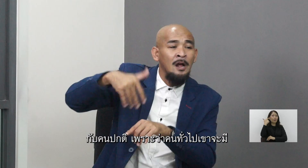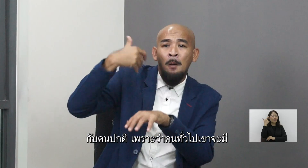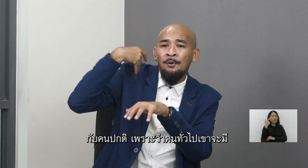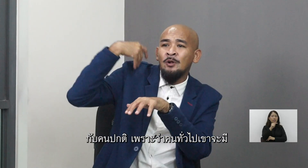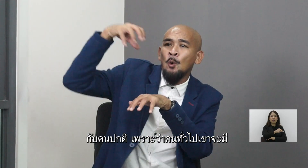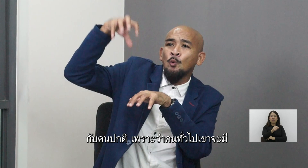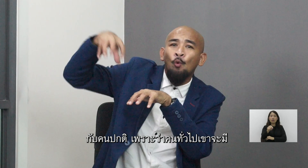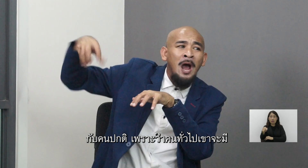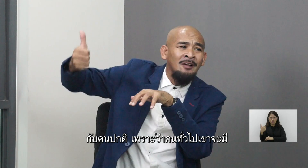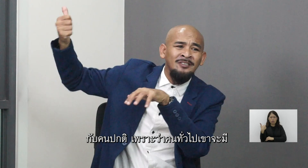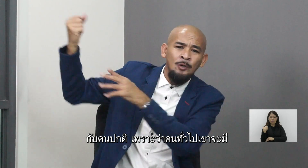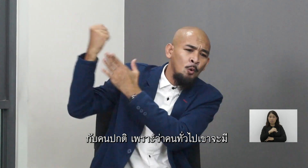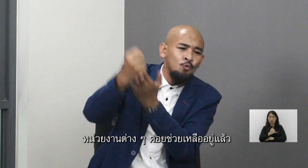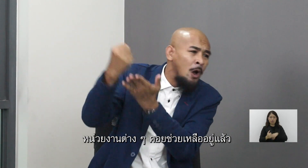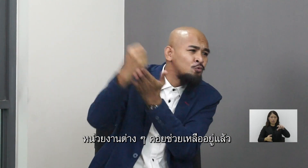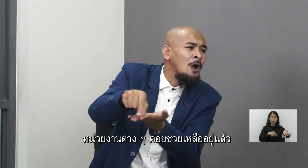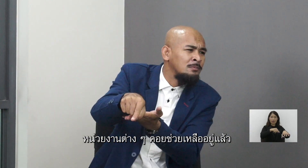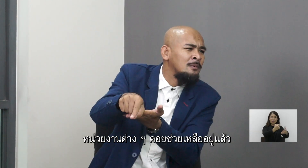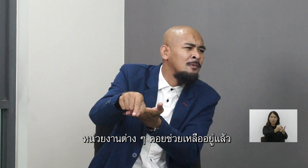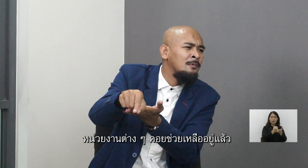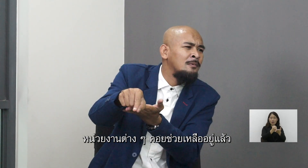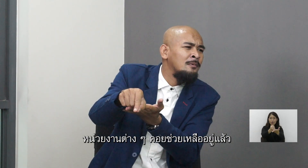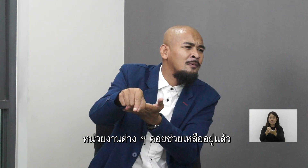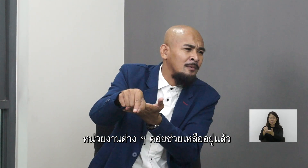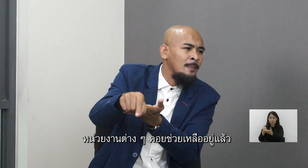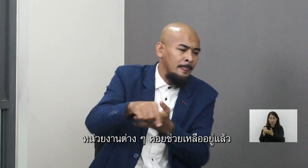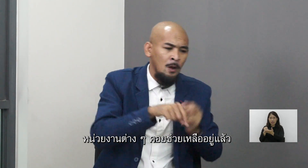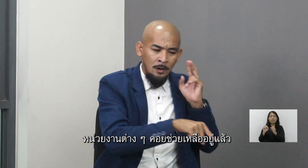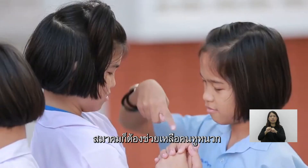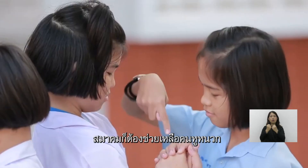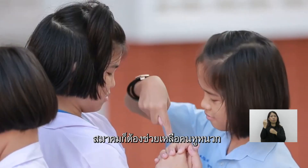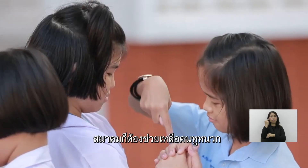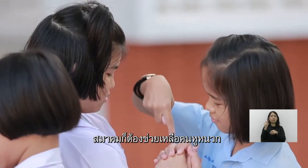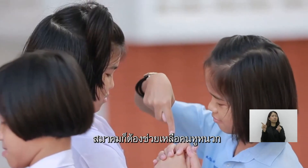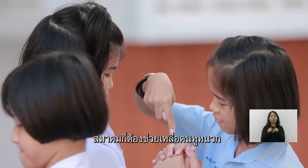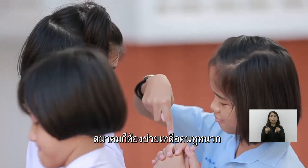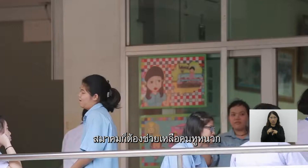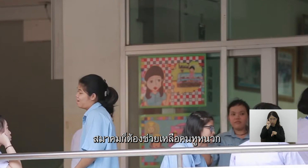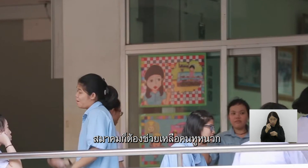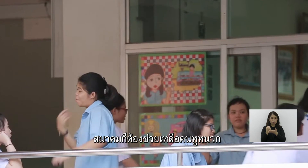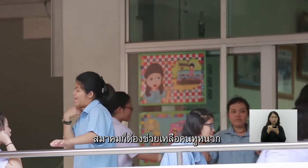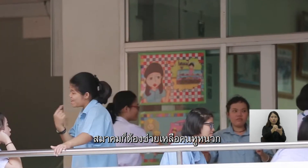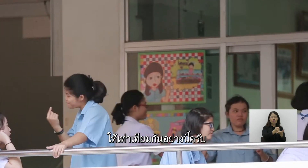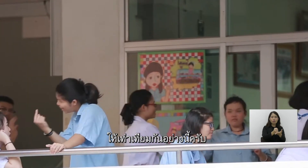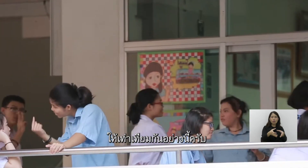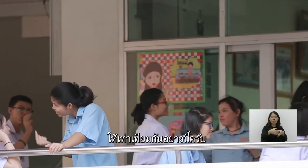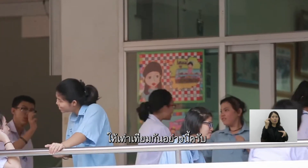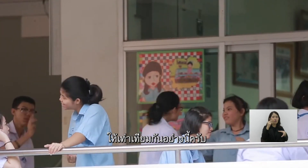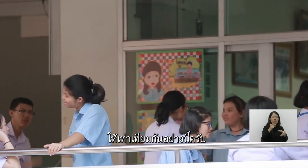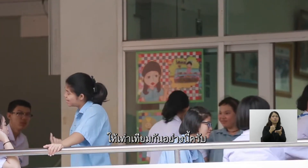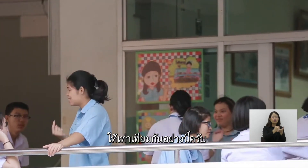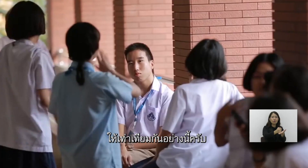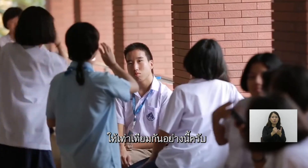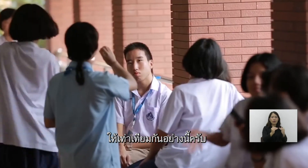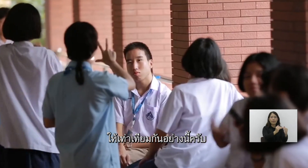นทั่วไปเนี่ยคือเขาจะมีหน่วยงานต่างๆคอยช่วยเหลืออยู่แล้วสมาคมก็ต้องช่วยเหลือคนหูหนวกให้เท่าเทียม